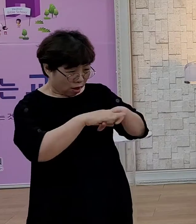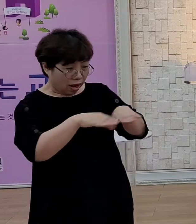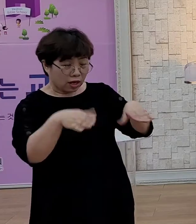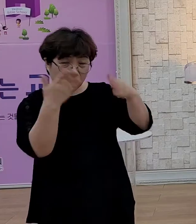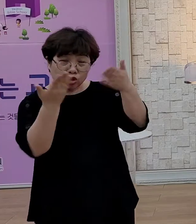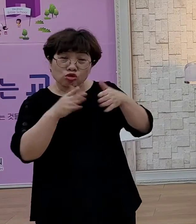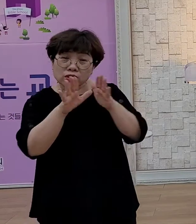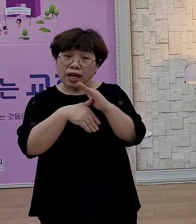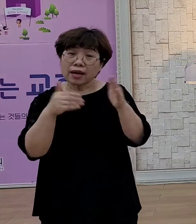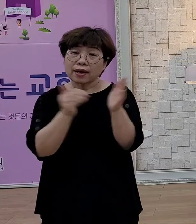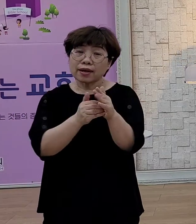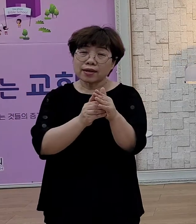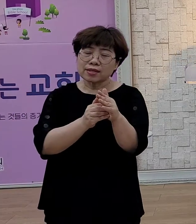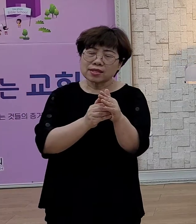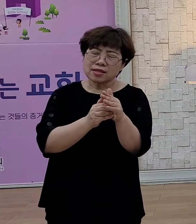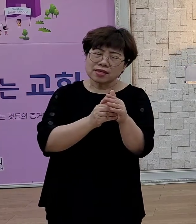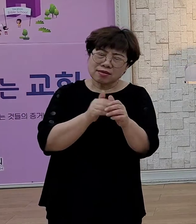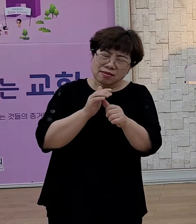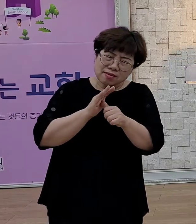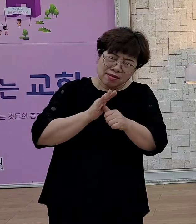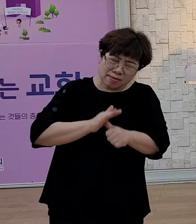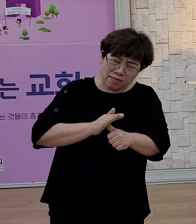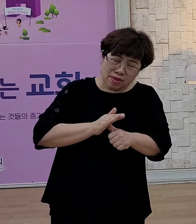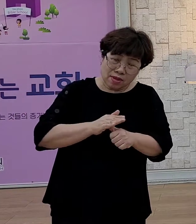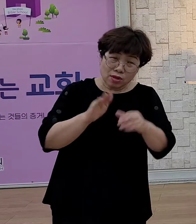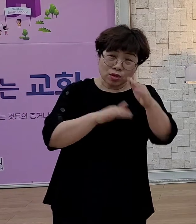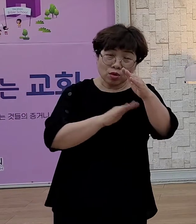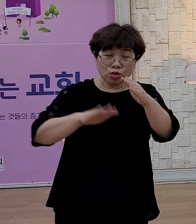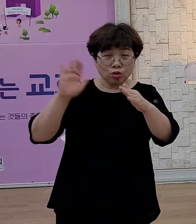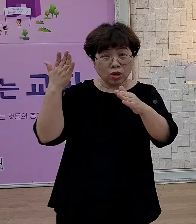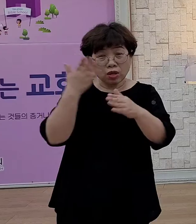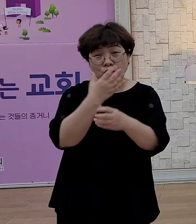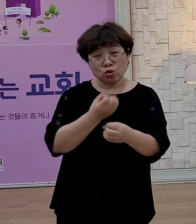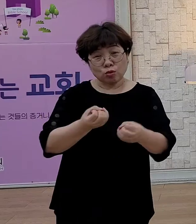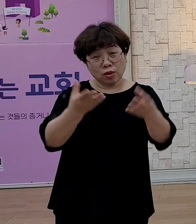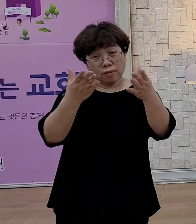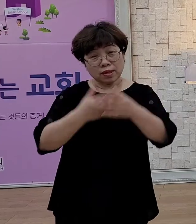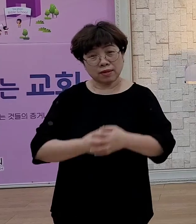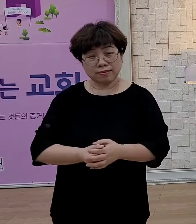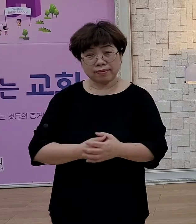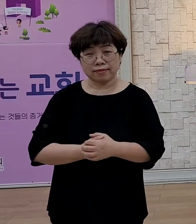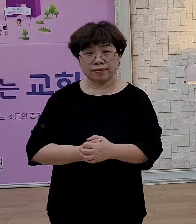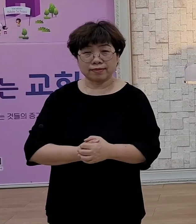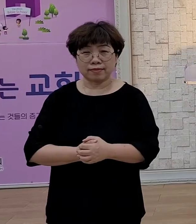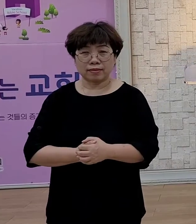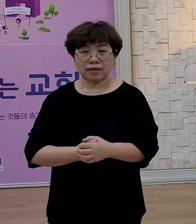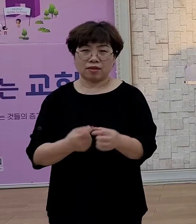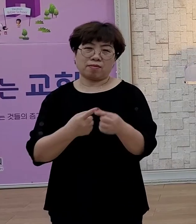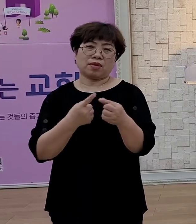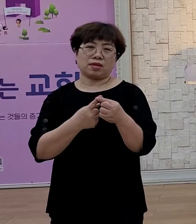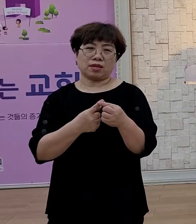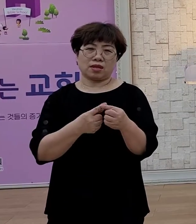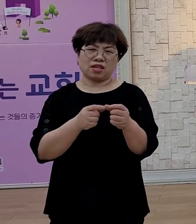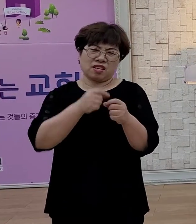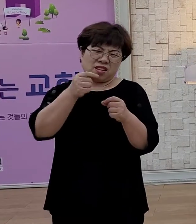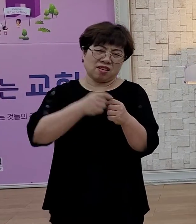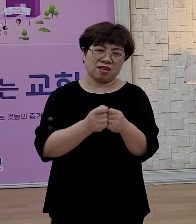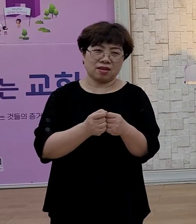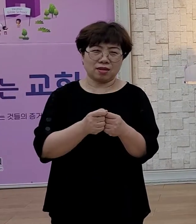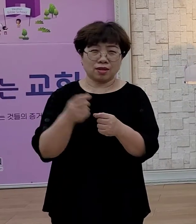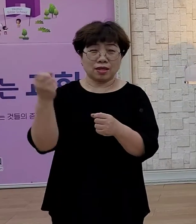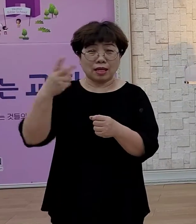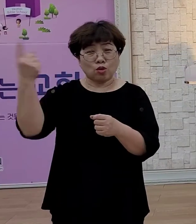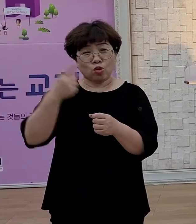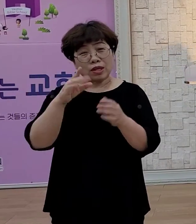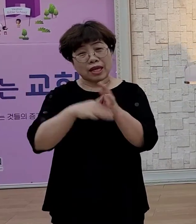때까지 우리가 길이 참을 수 있는 성도들 되시기를 주의 이름으로 축복합니다. 이게 첫 번째 원리. 자, 두